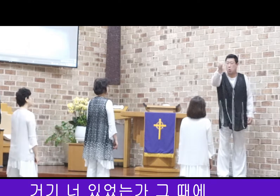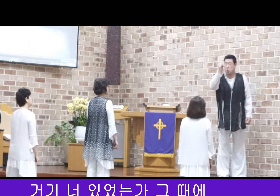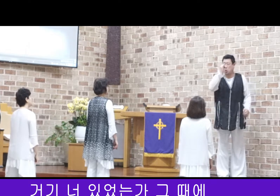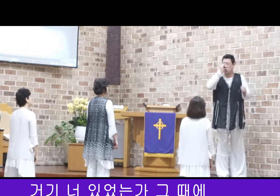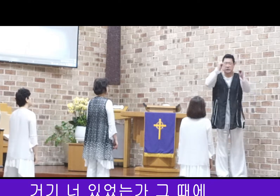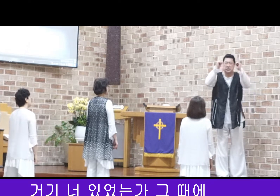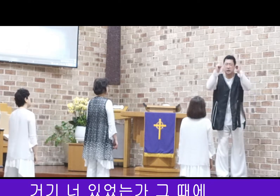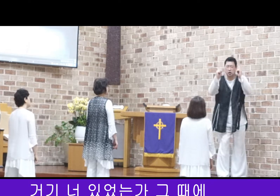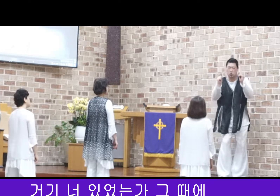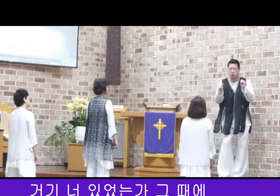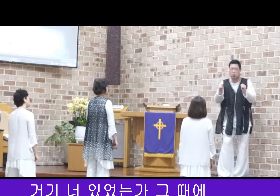있었는가